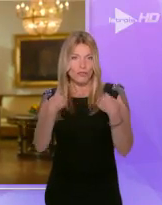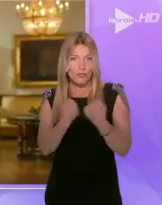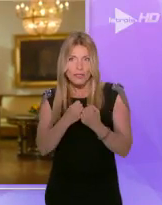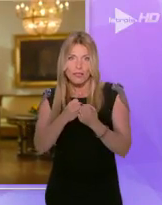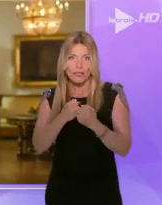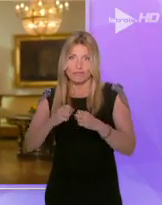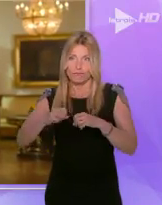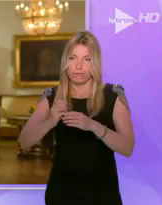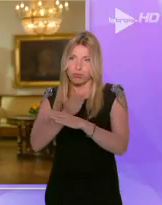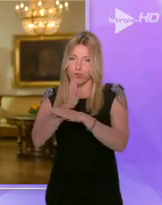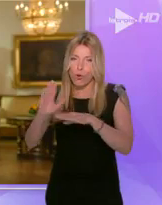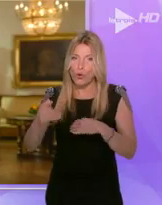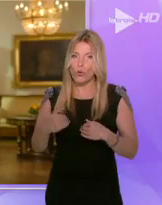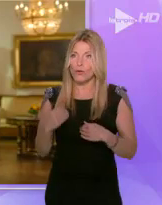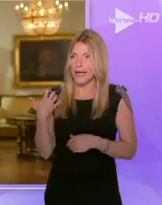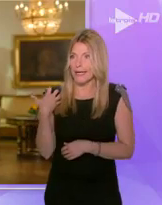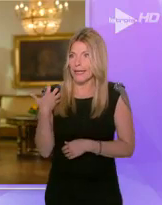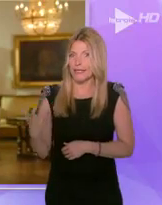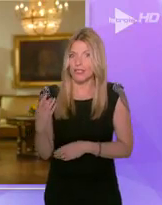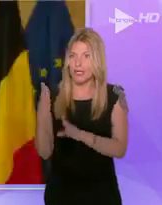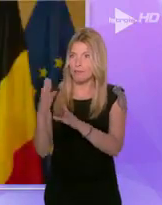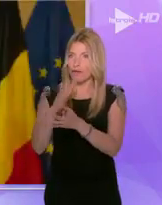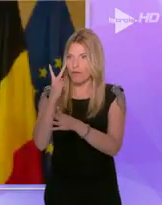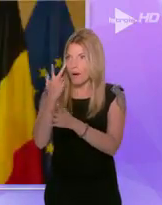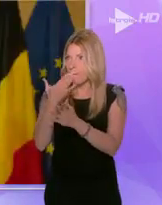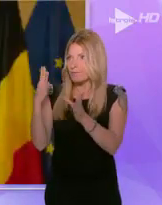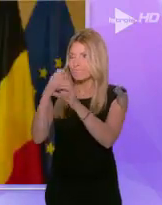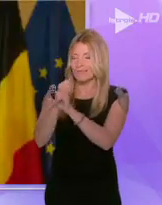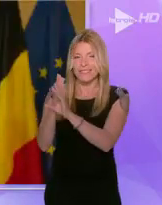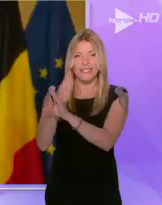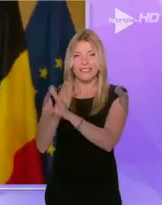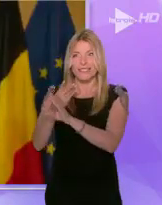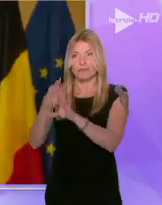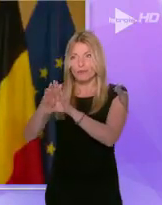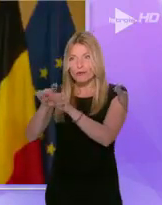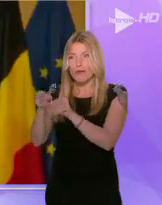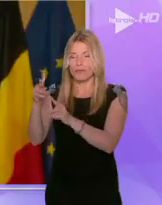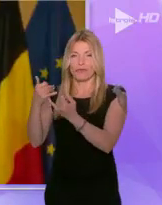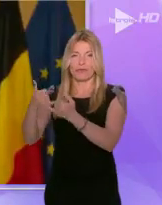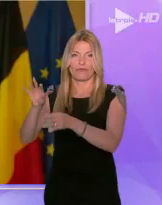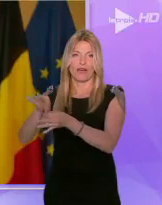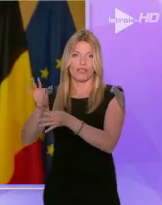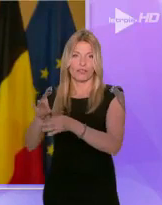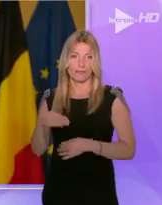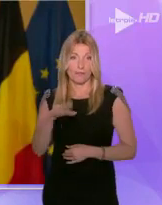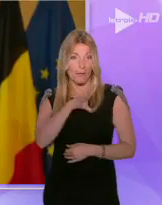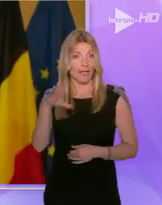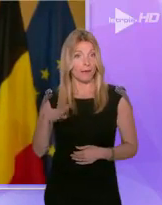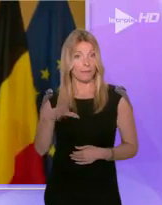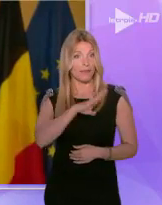la richesse cachée des plus fragiles. Mesdames et messieurs, je suis